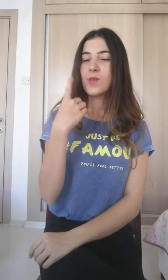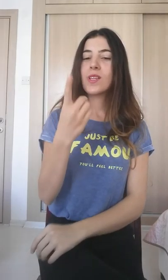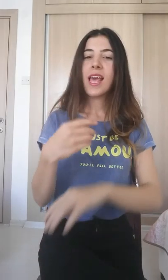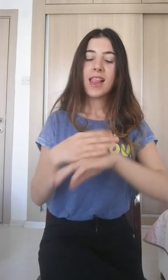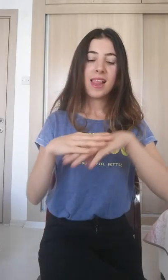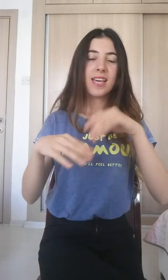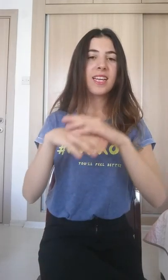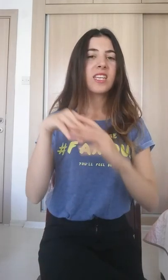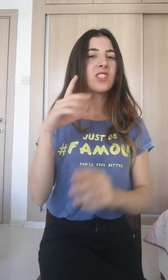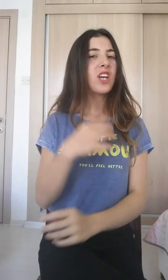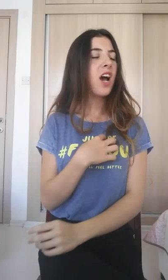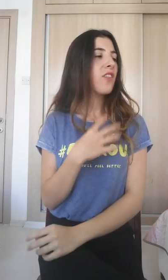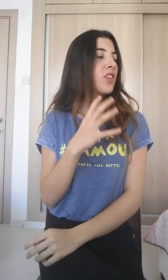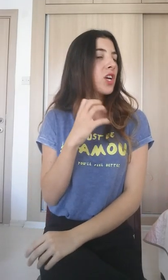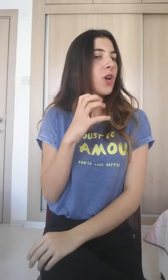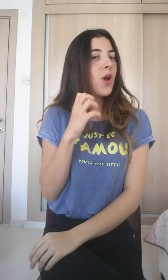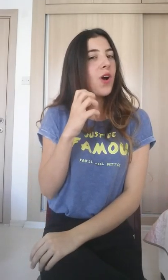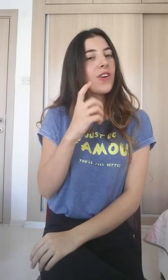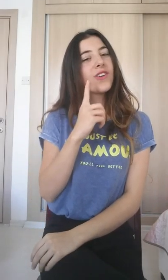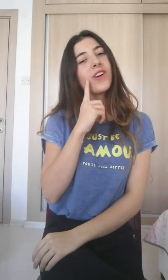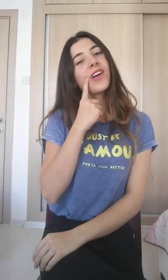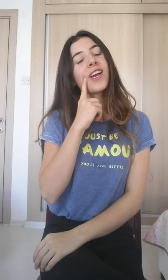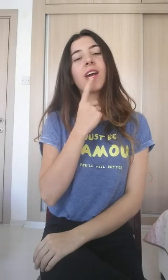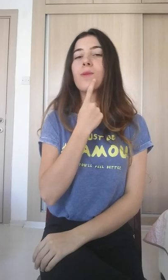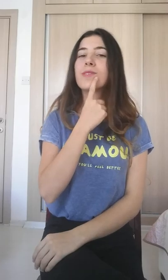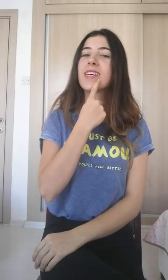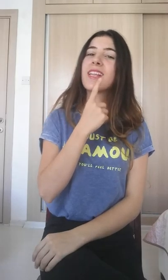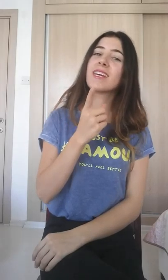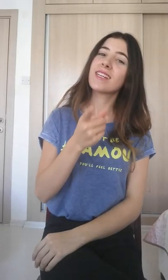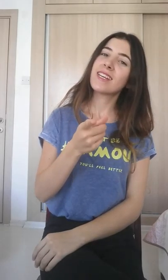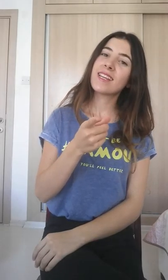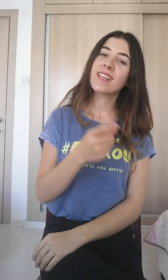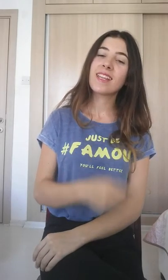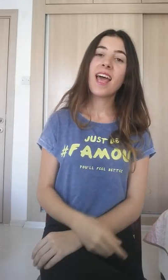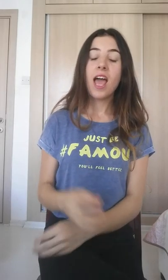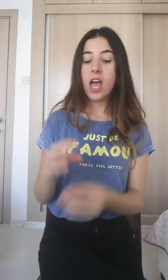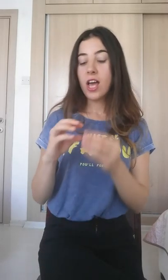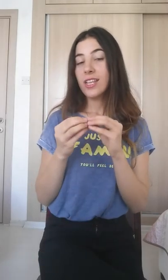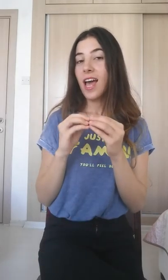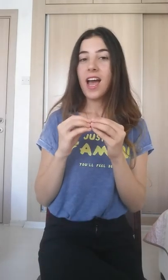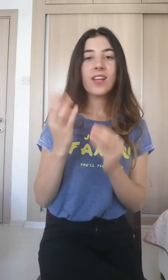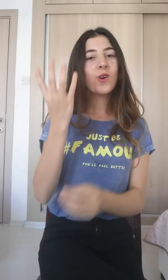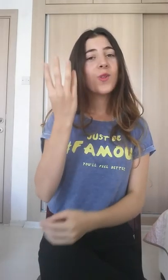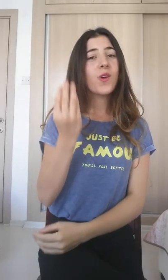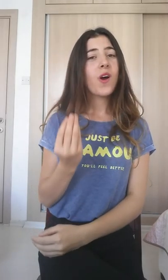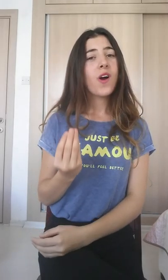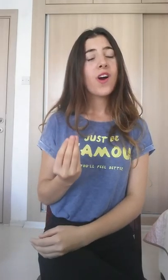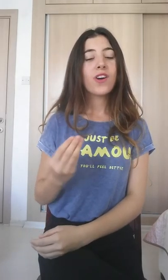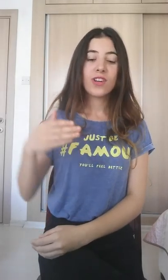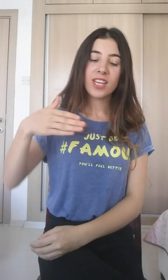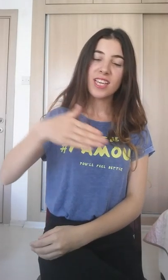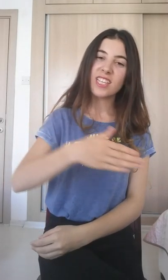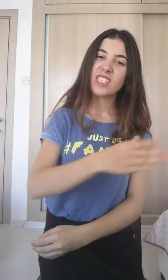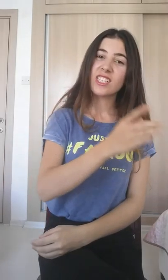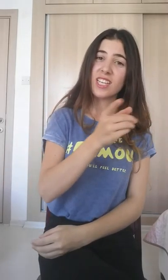Yüzün ellerin can yakıyor, gamzelerin dert oluyor,